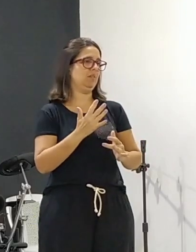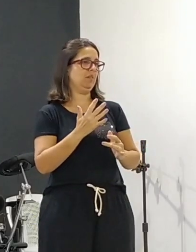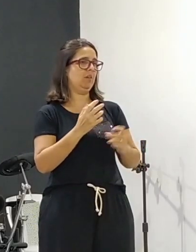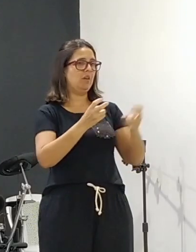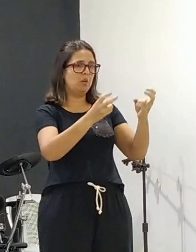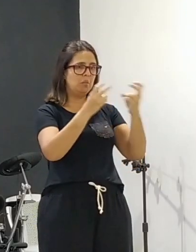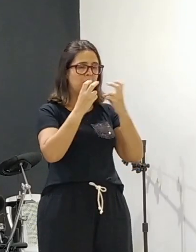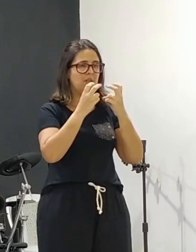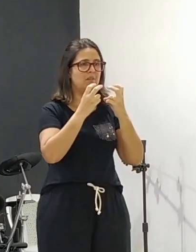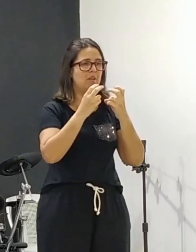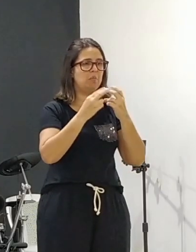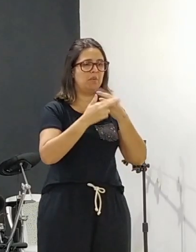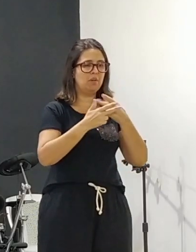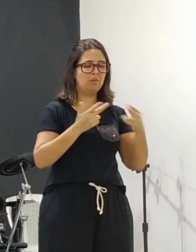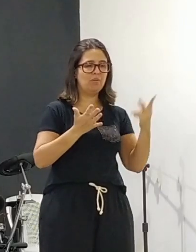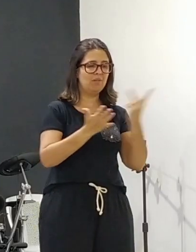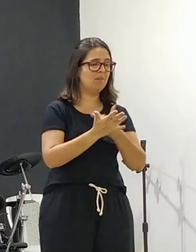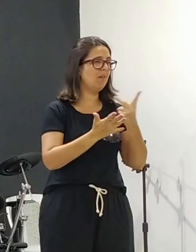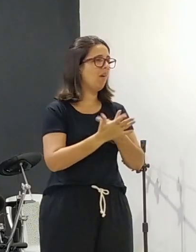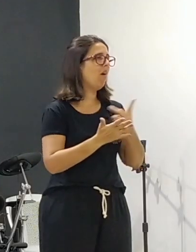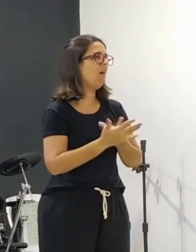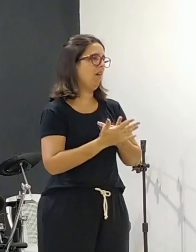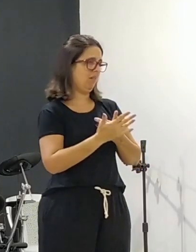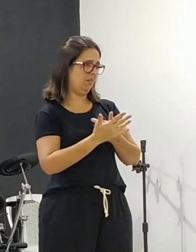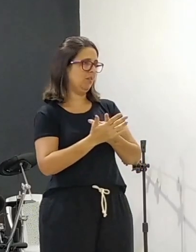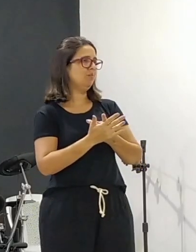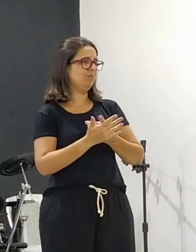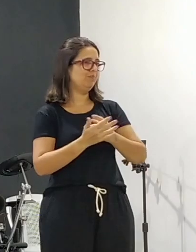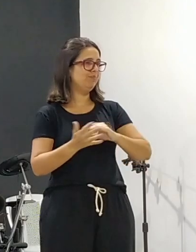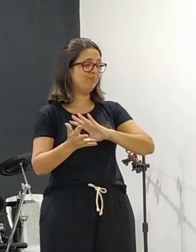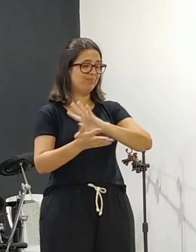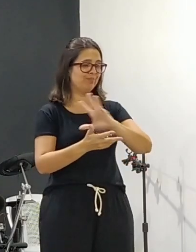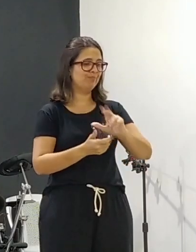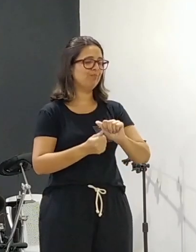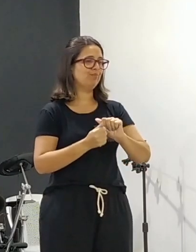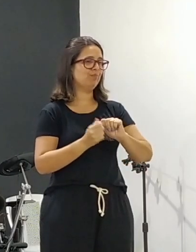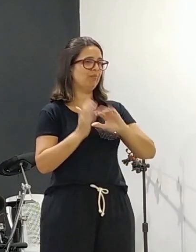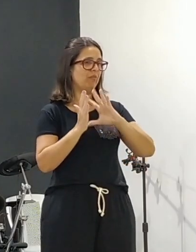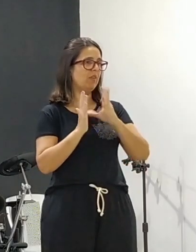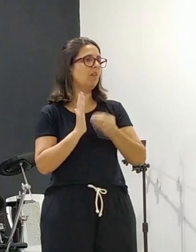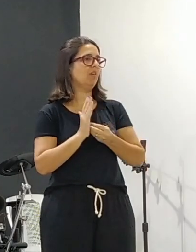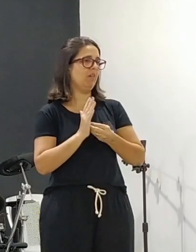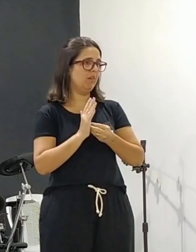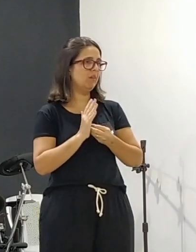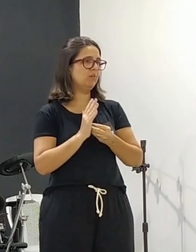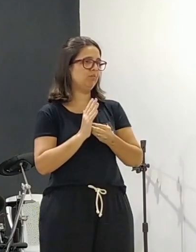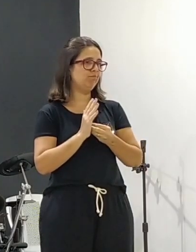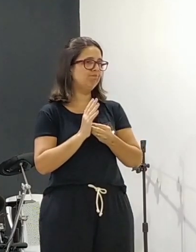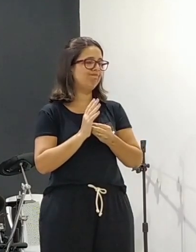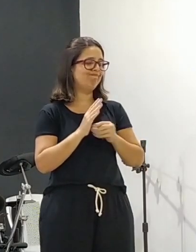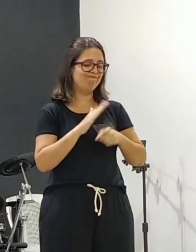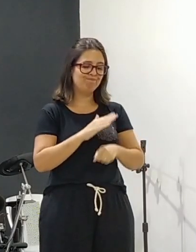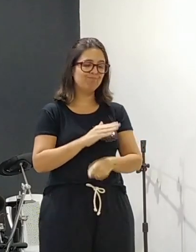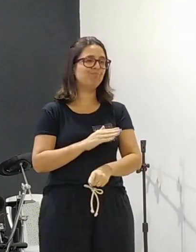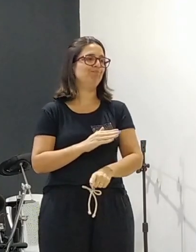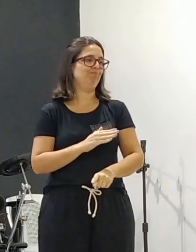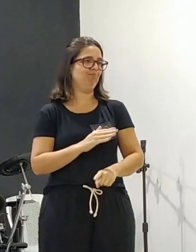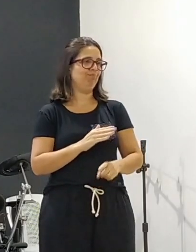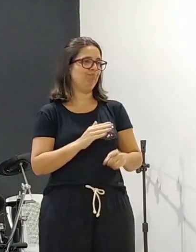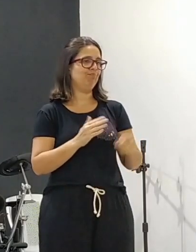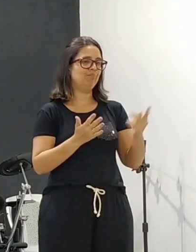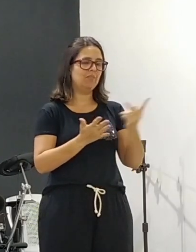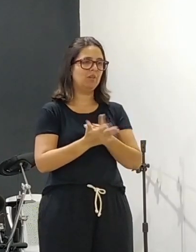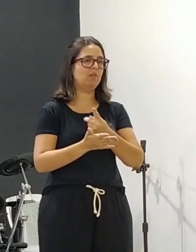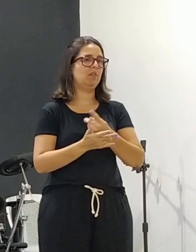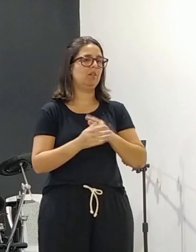vê imoralidade no meio da igreja, isso é só um sintoma de algo profundo que está acontecendo no meio do povo de